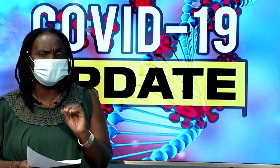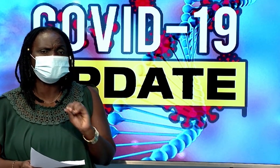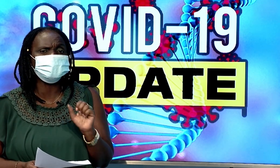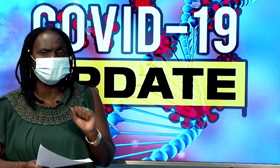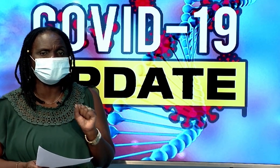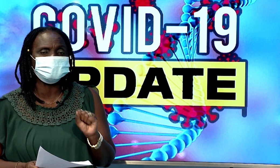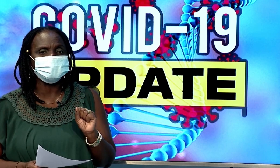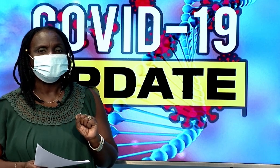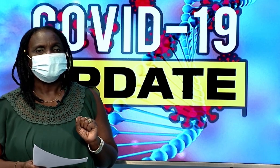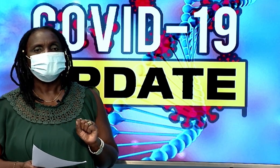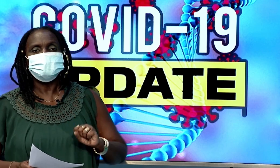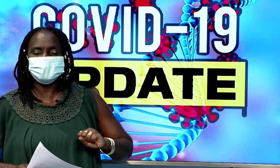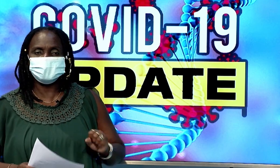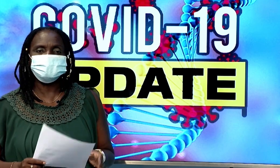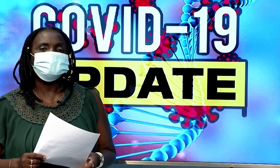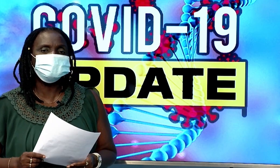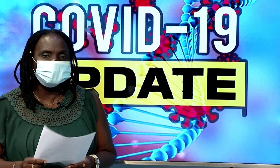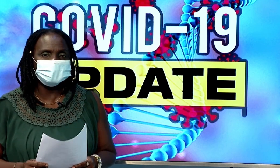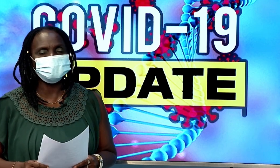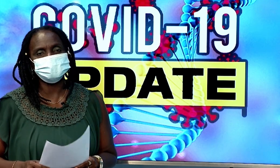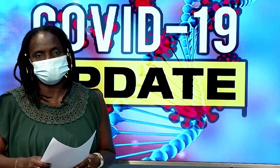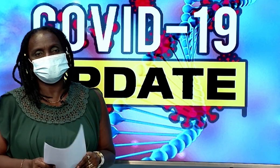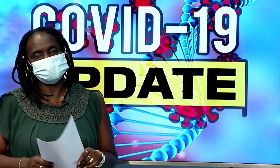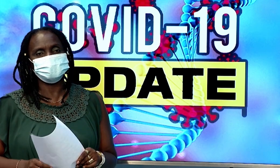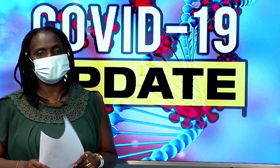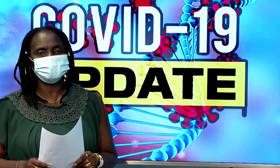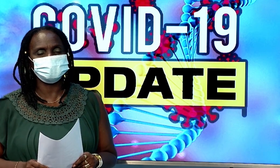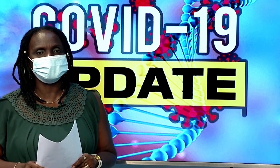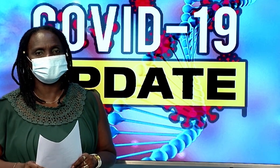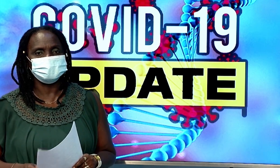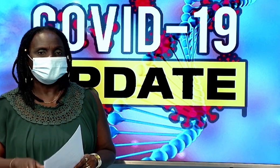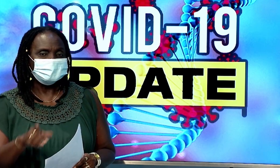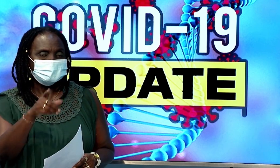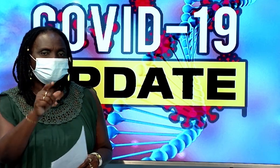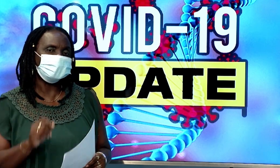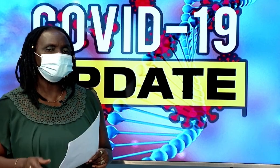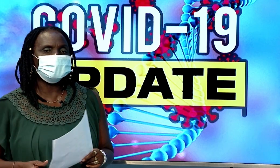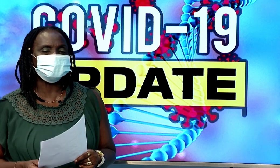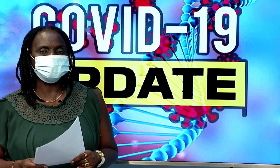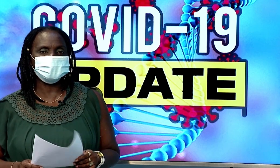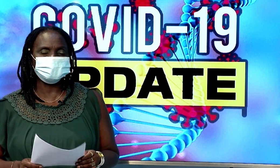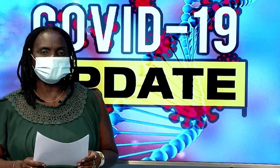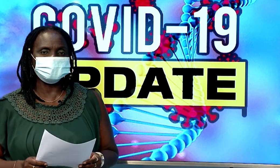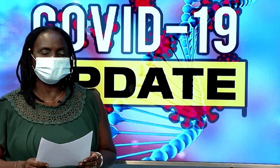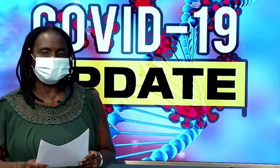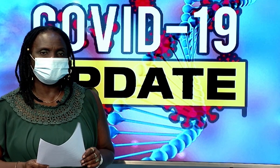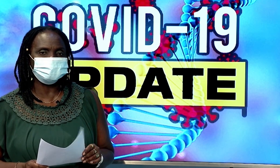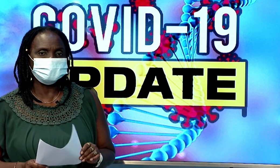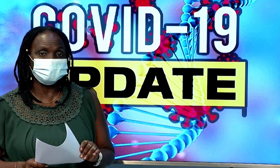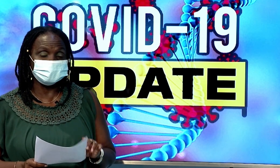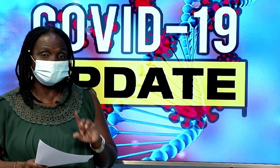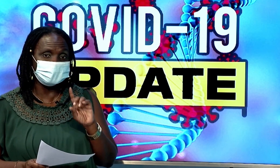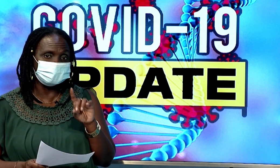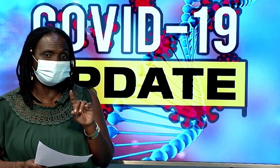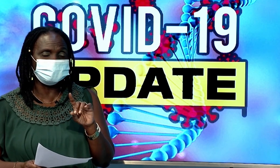Het zijn moeilijke dagen. Maar samen komen we wel doorheen. Morgen zijn we er weer met de andere